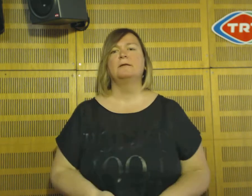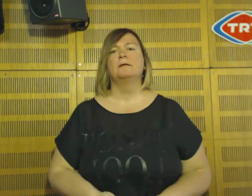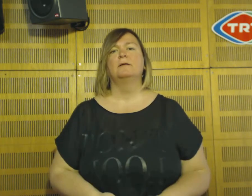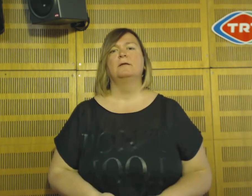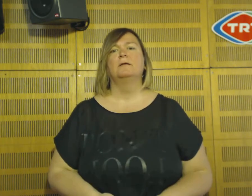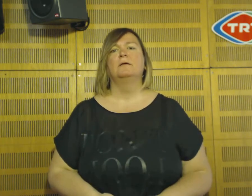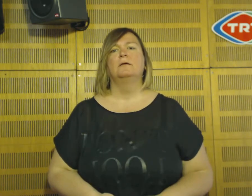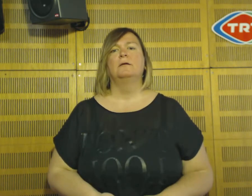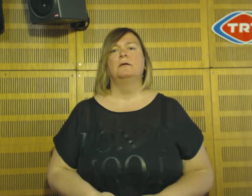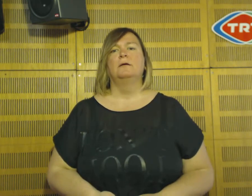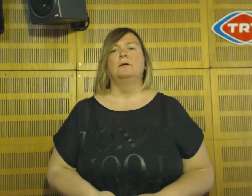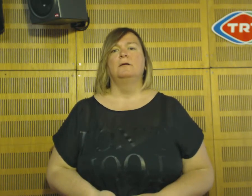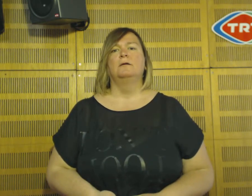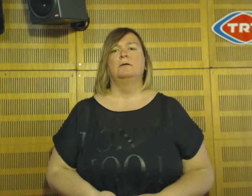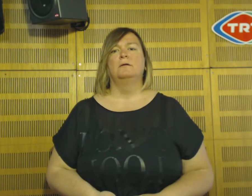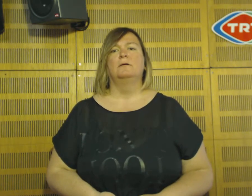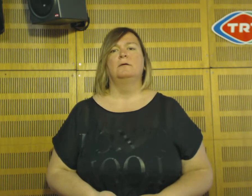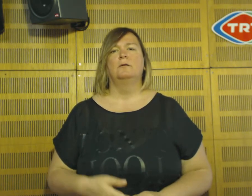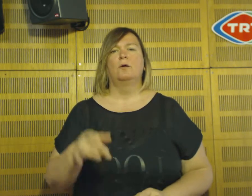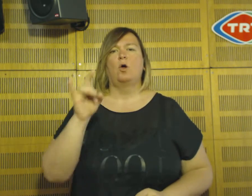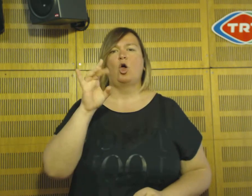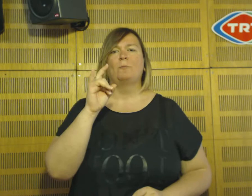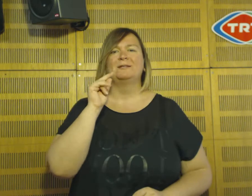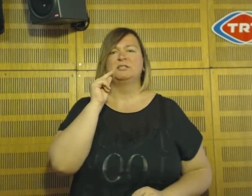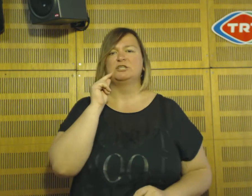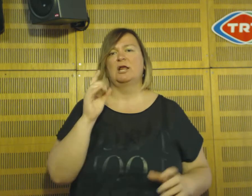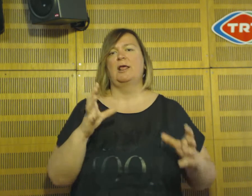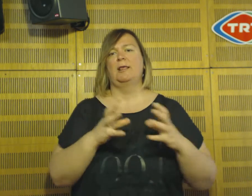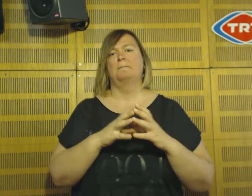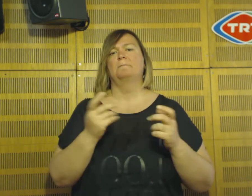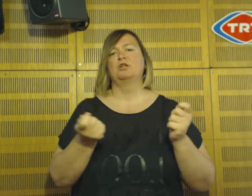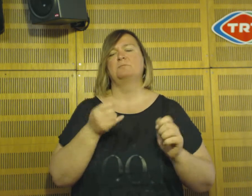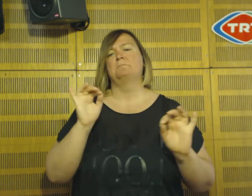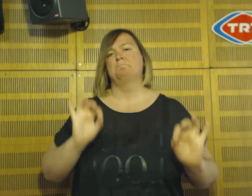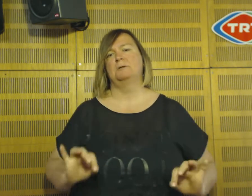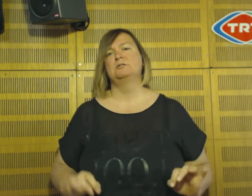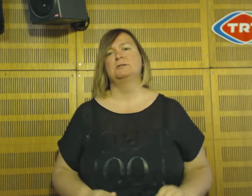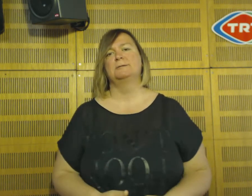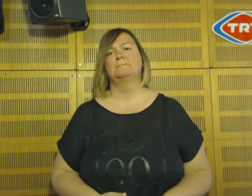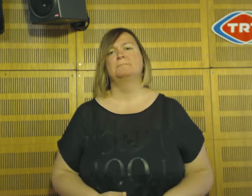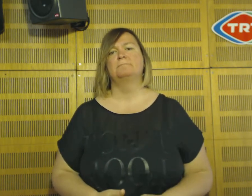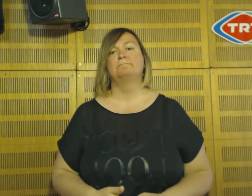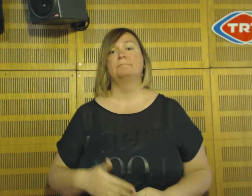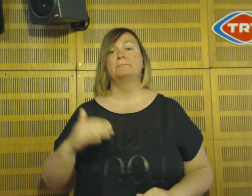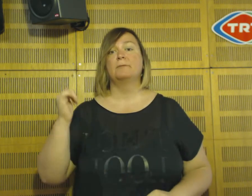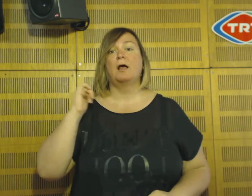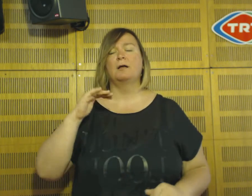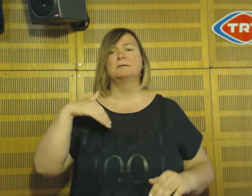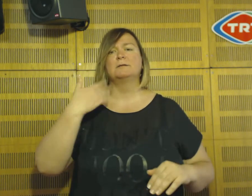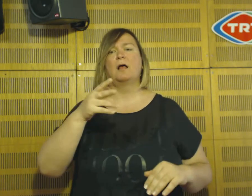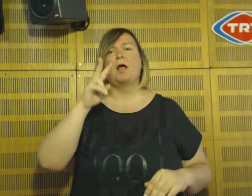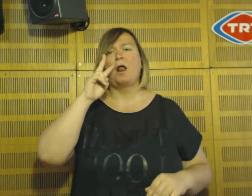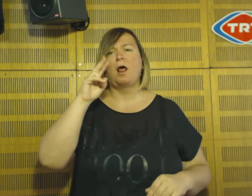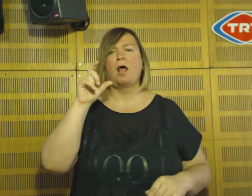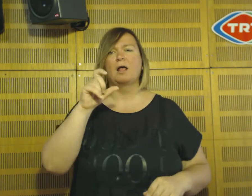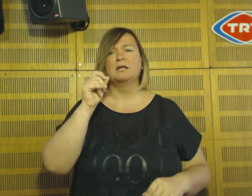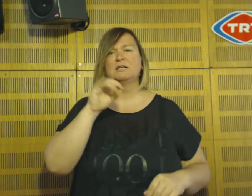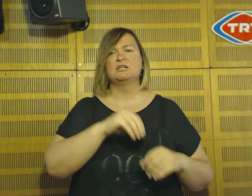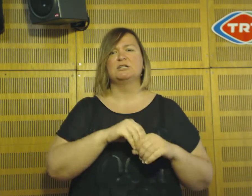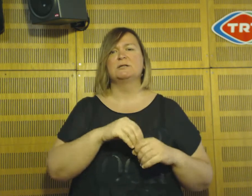Ve 15 kişilik bir ekiple çalışmaya başladık. Arkasından Aralık ayı içerisinde aynı süreci Sakarya